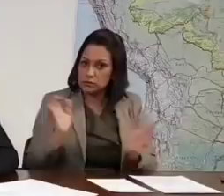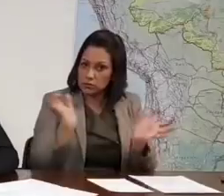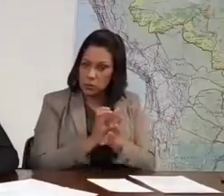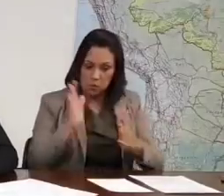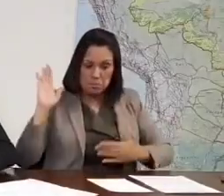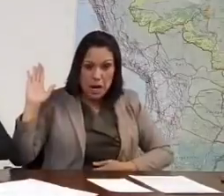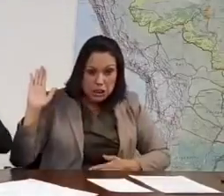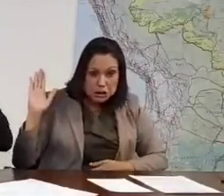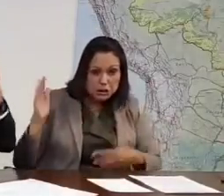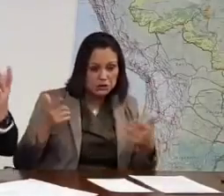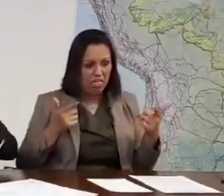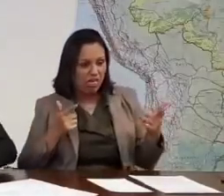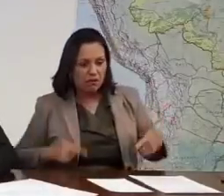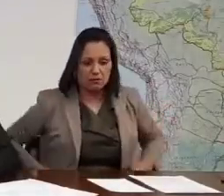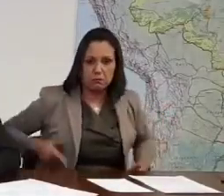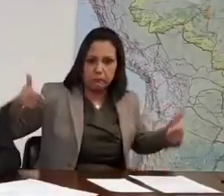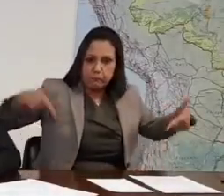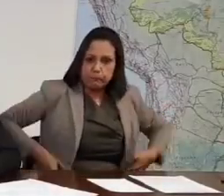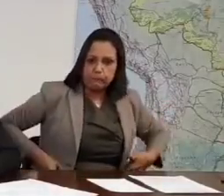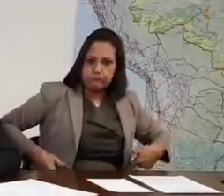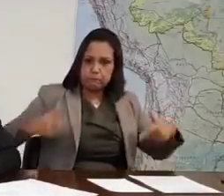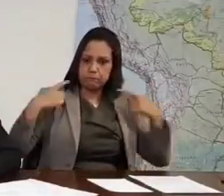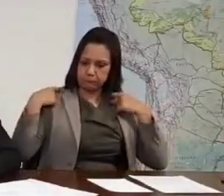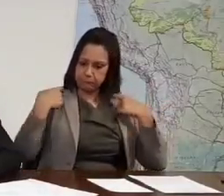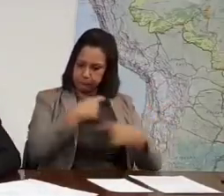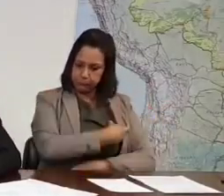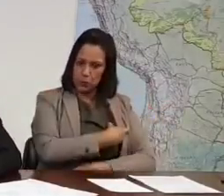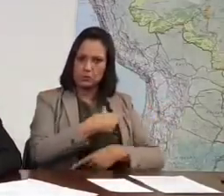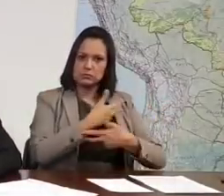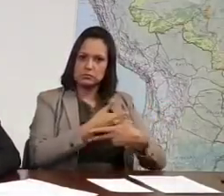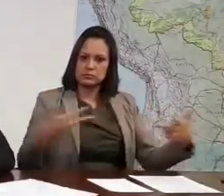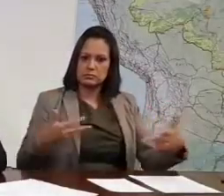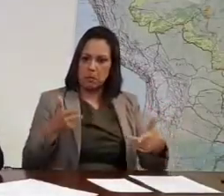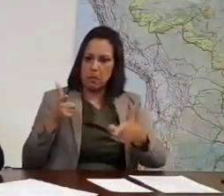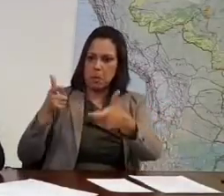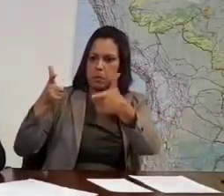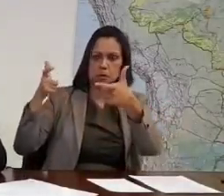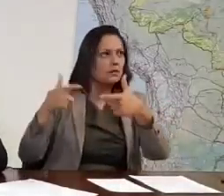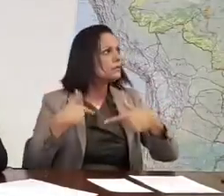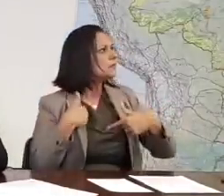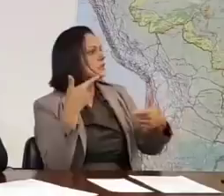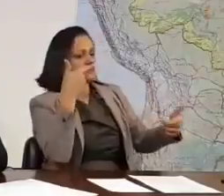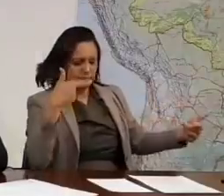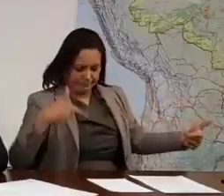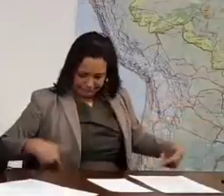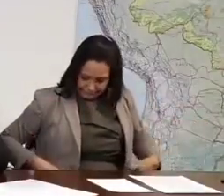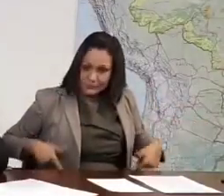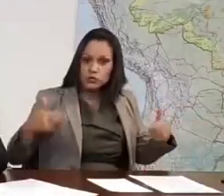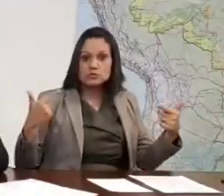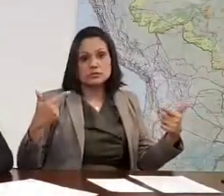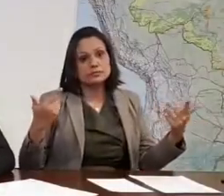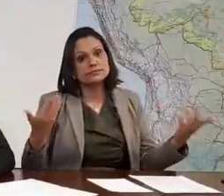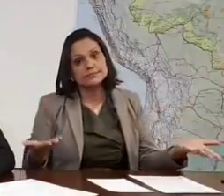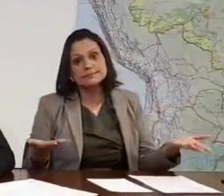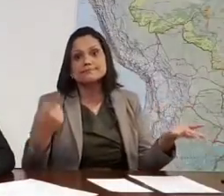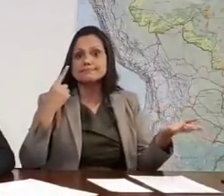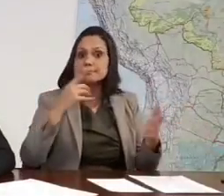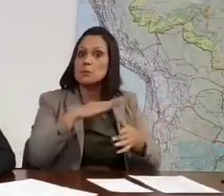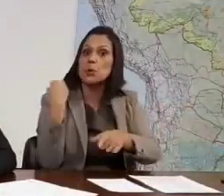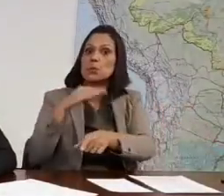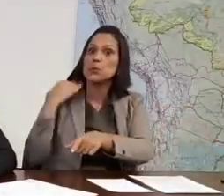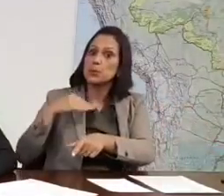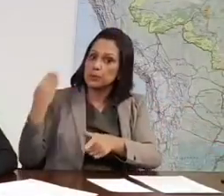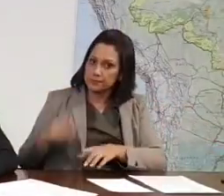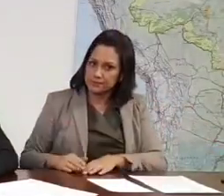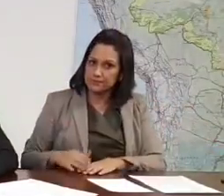continuou cada vez mais armada e aumentou-se assustadoramente o número de mortes. E por coincidência ou não, vamos repetir aqui, né? Nós tivemos